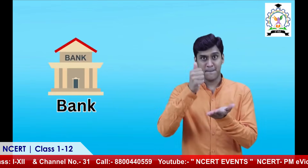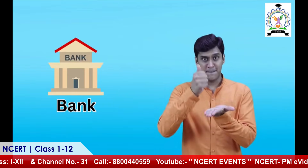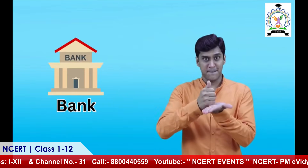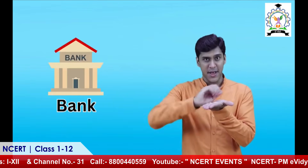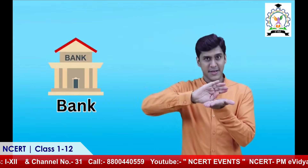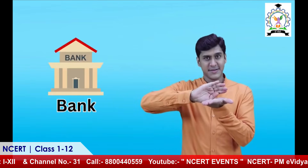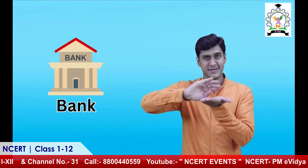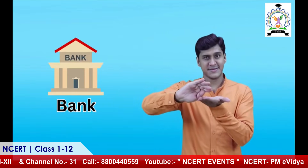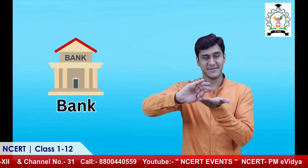बैंक